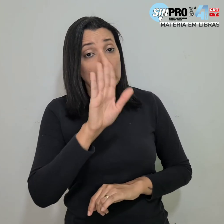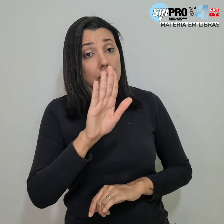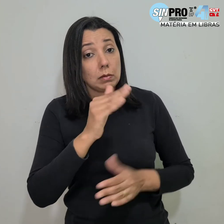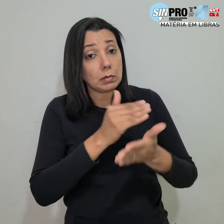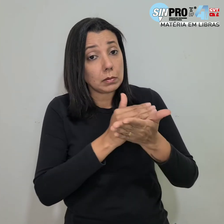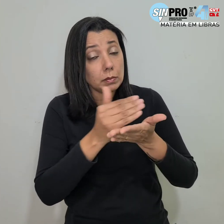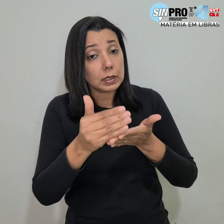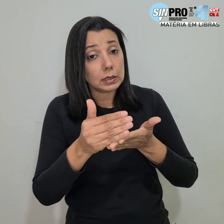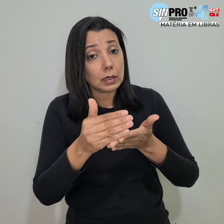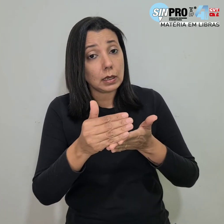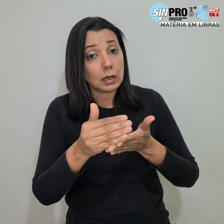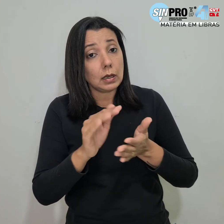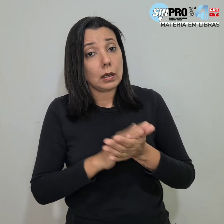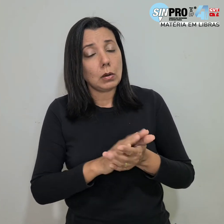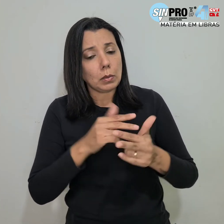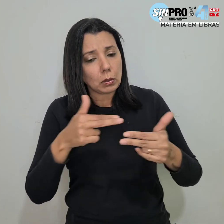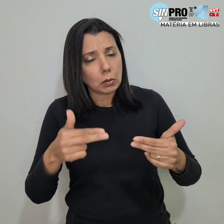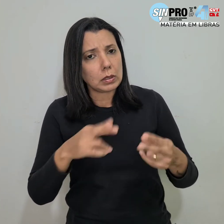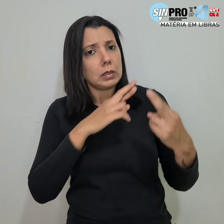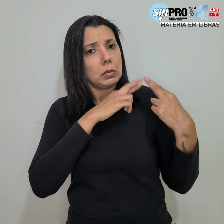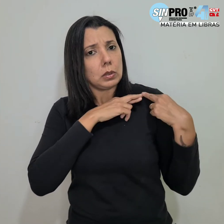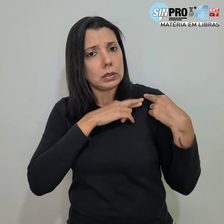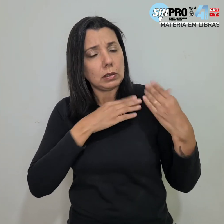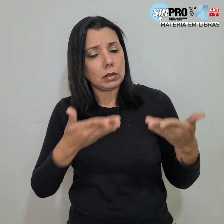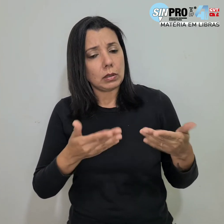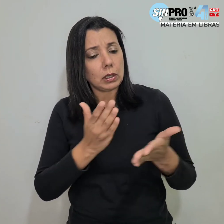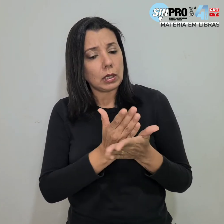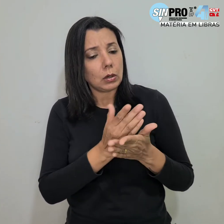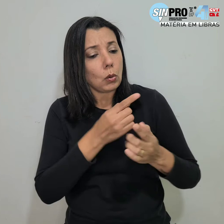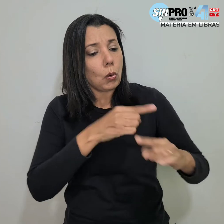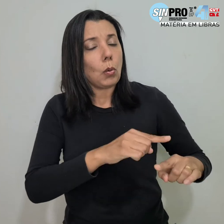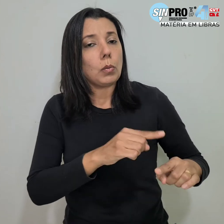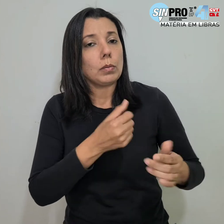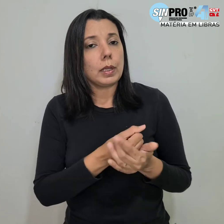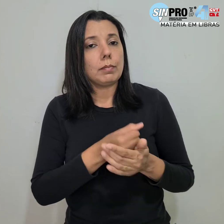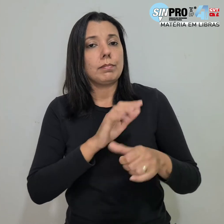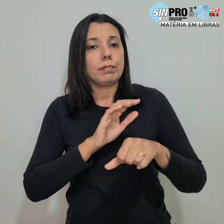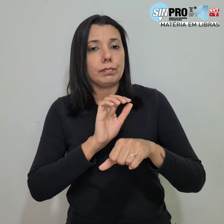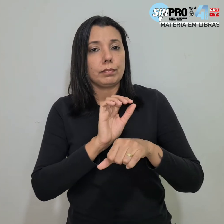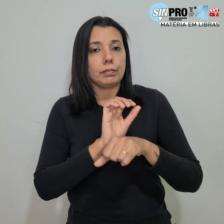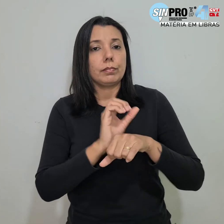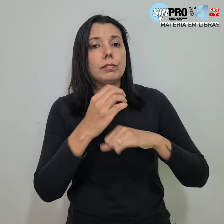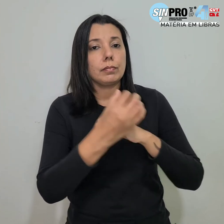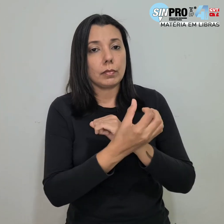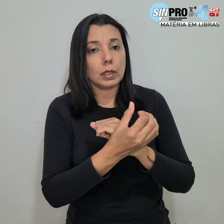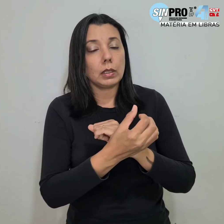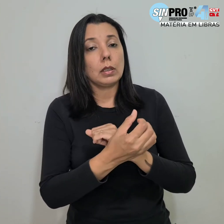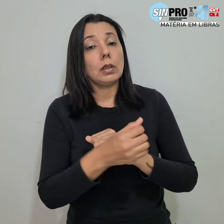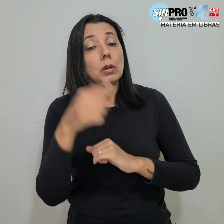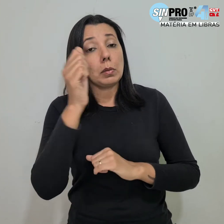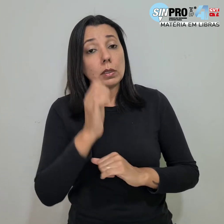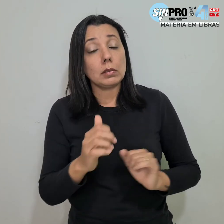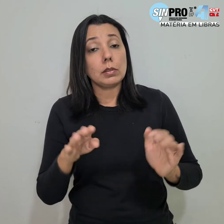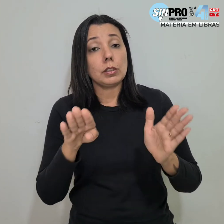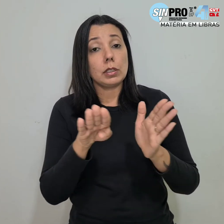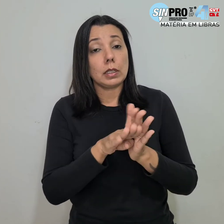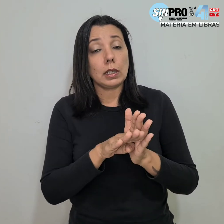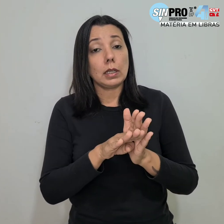não iniciar uma atuação responsável no combate à pandemia, o Brasil vai chegar a 200 mil